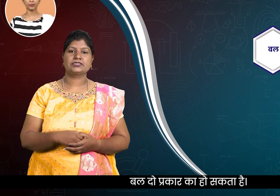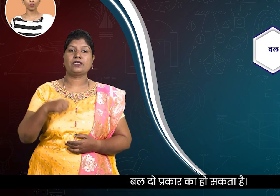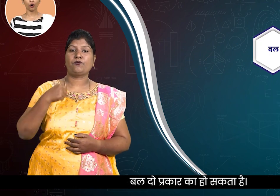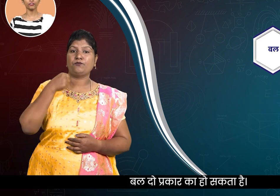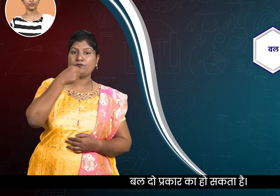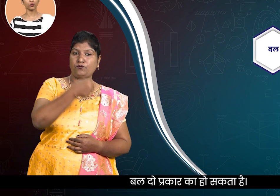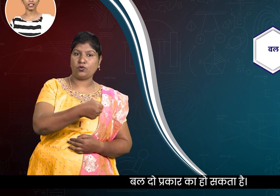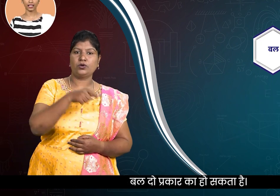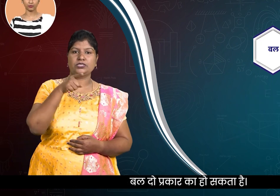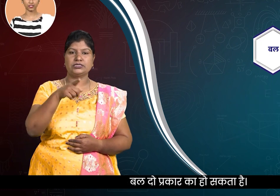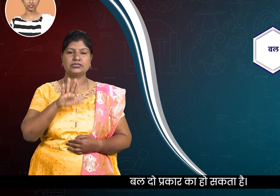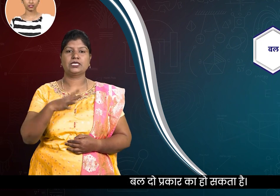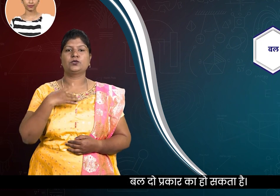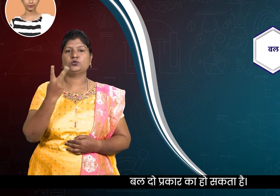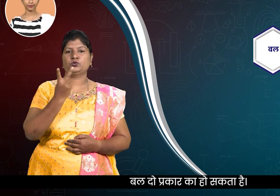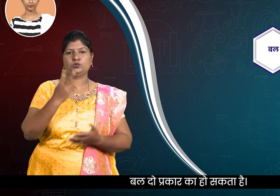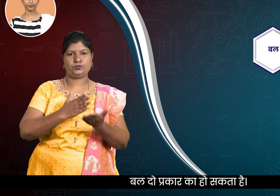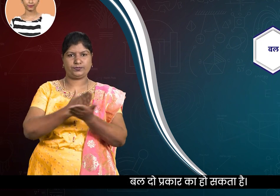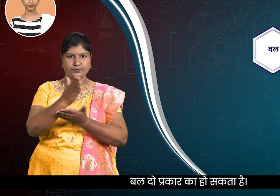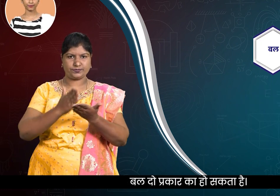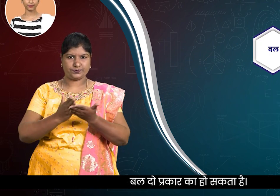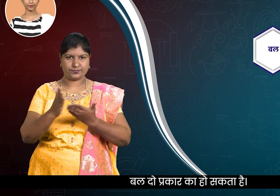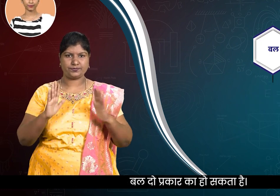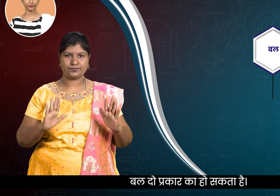बल दो प्रकार के हो सकते हैं।